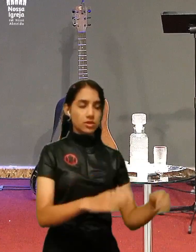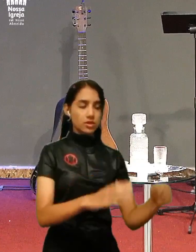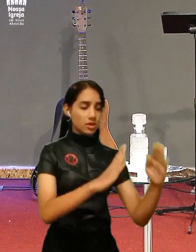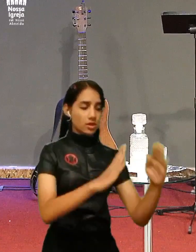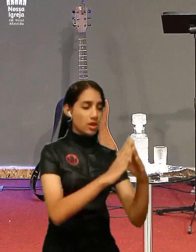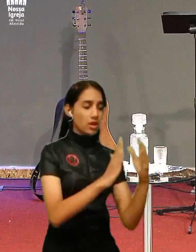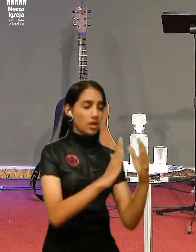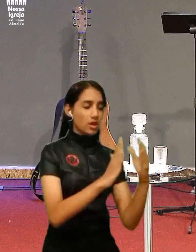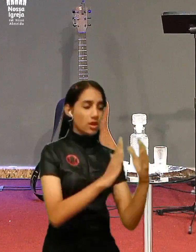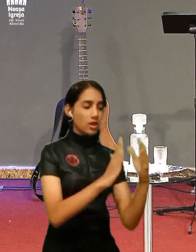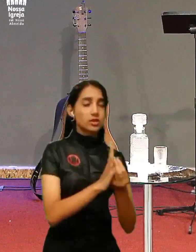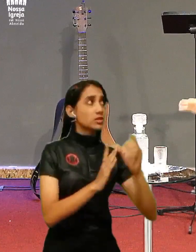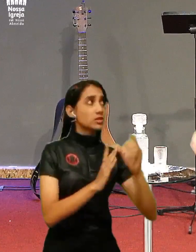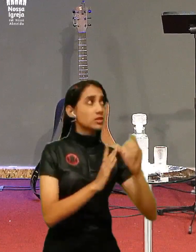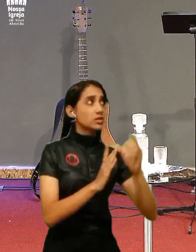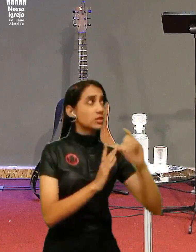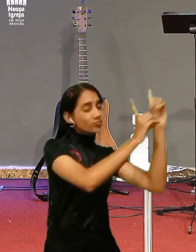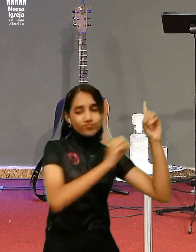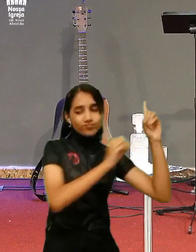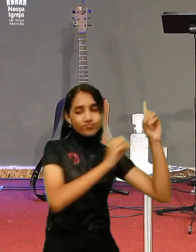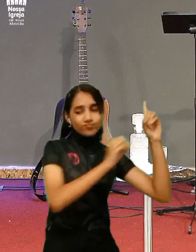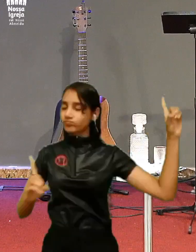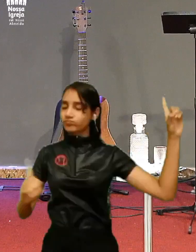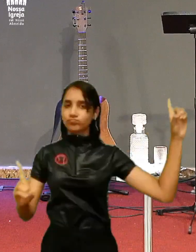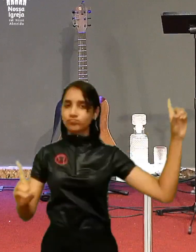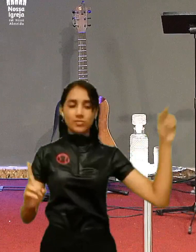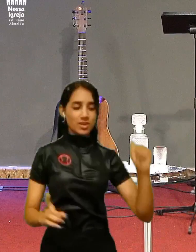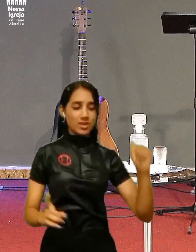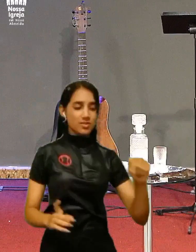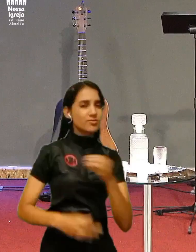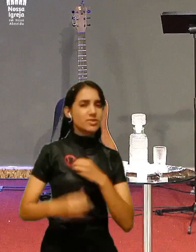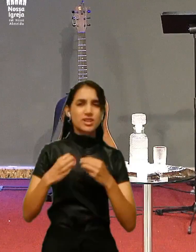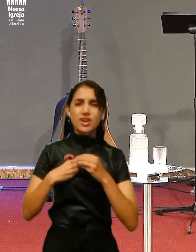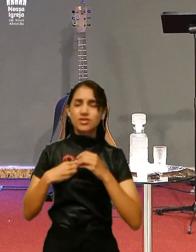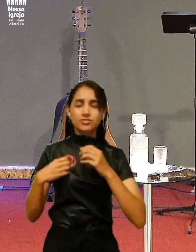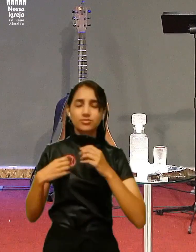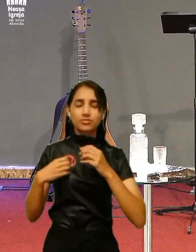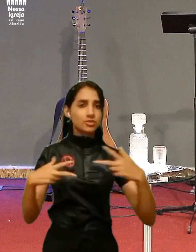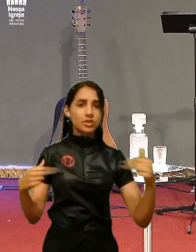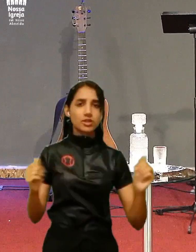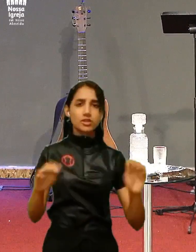perdida, sociedade totalmente corrompida. E de repente,